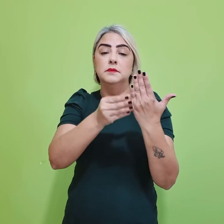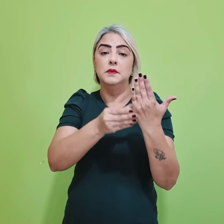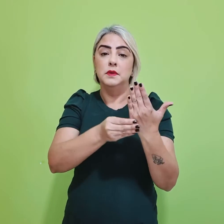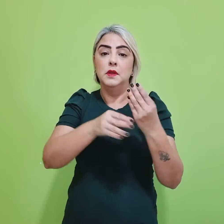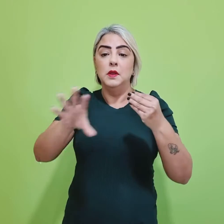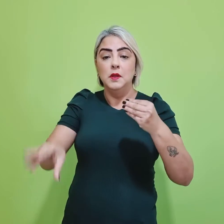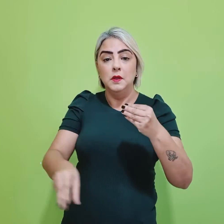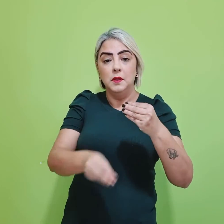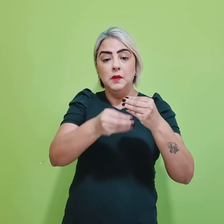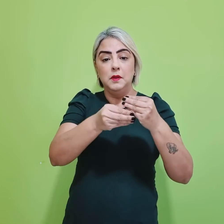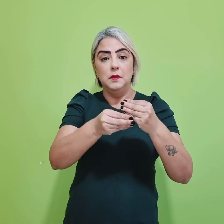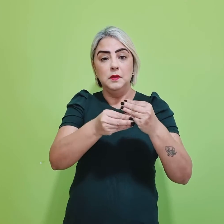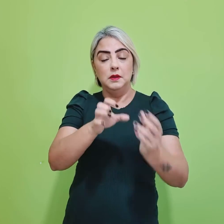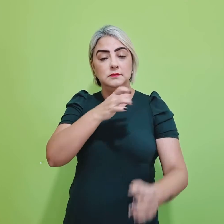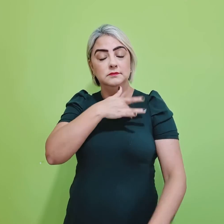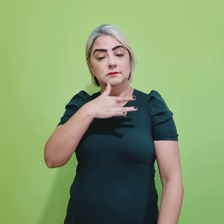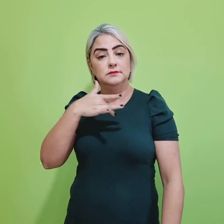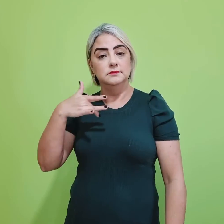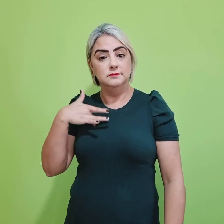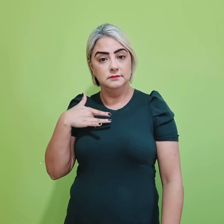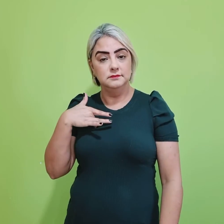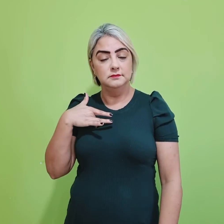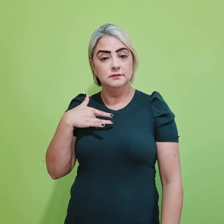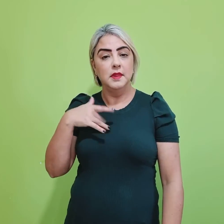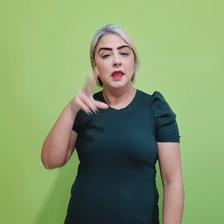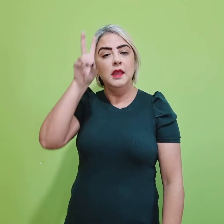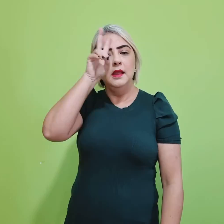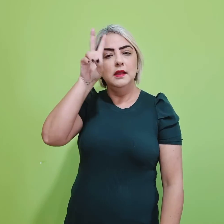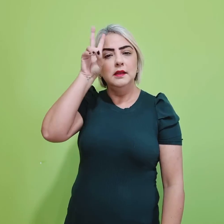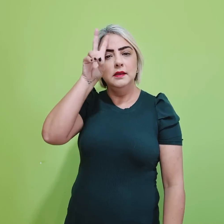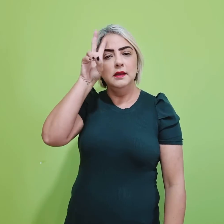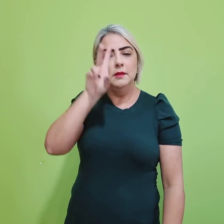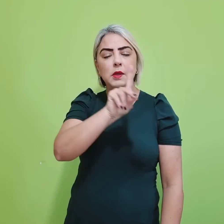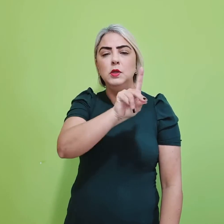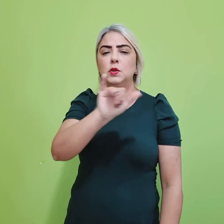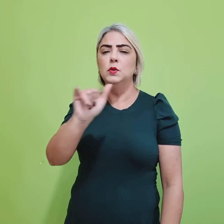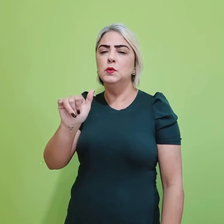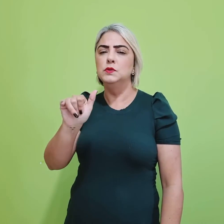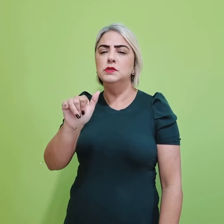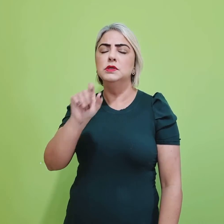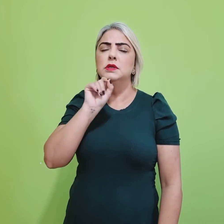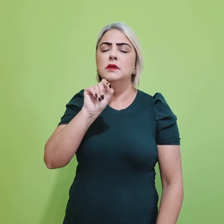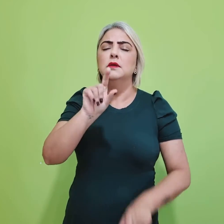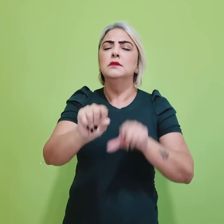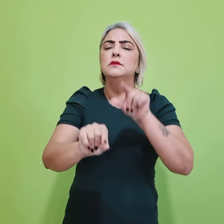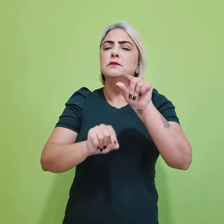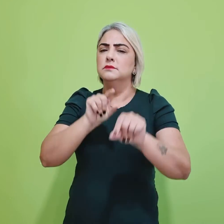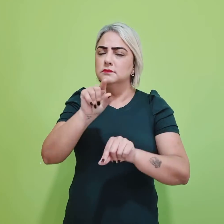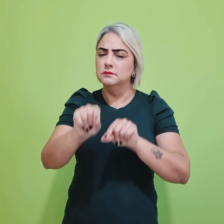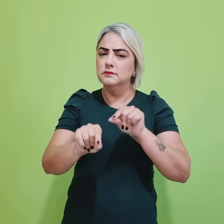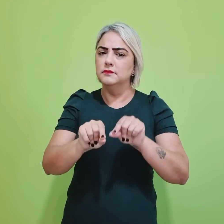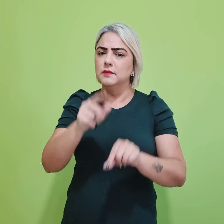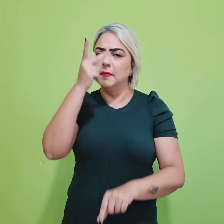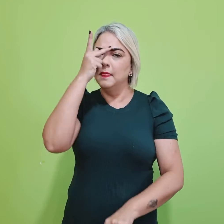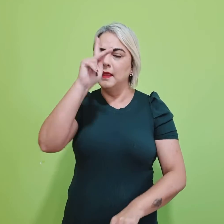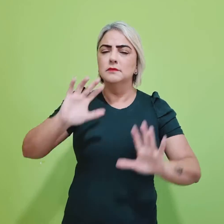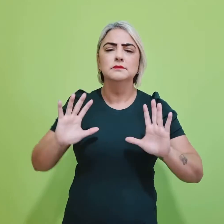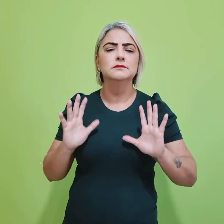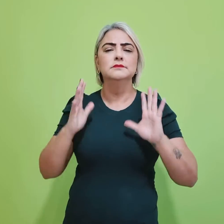de adicional de insalubridade e lembra que a data foi escolhida para